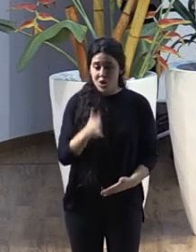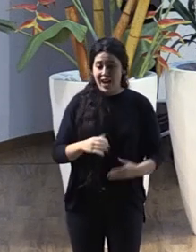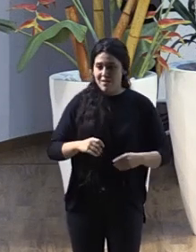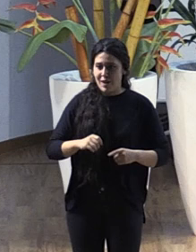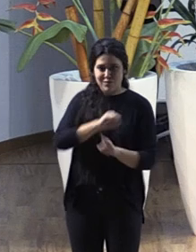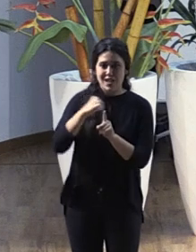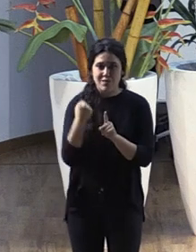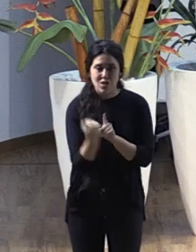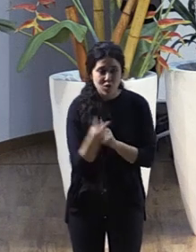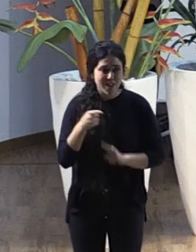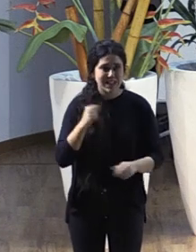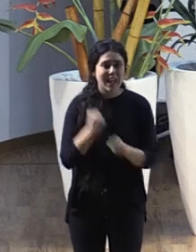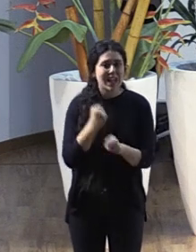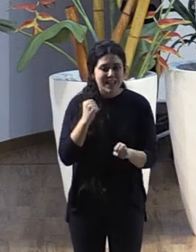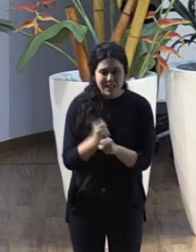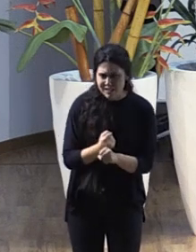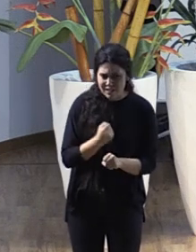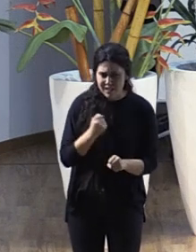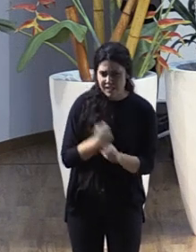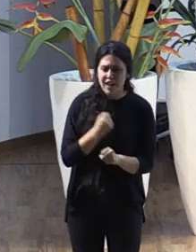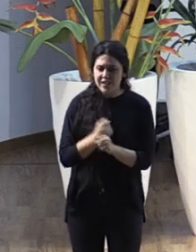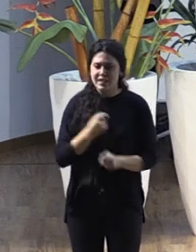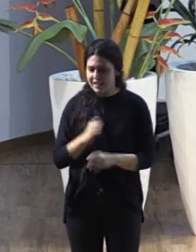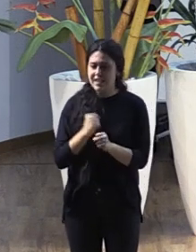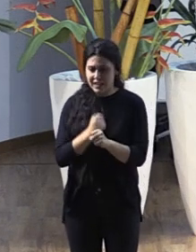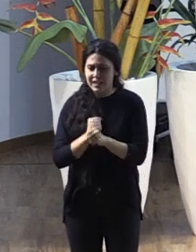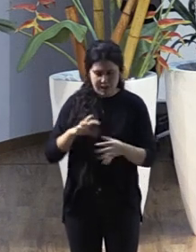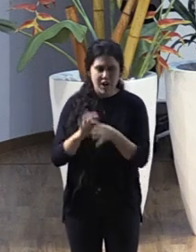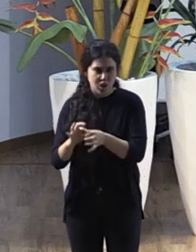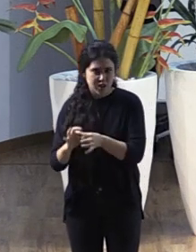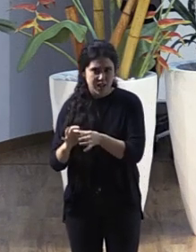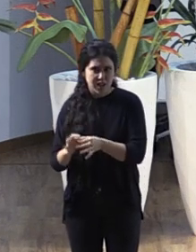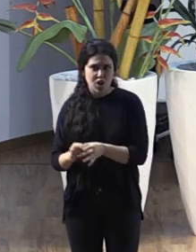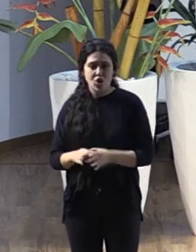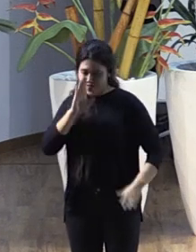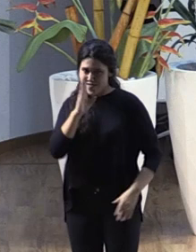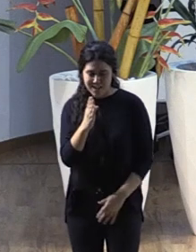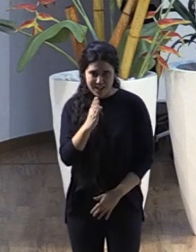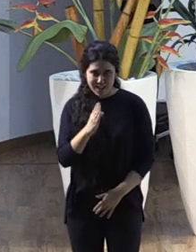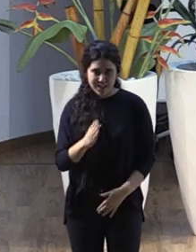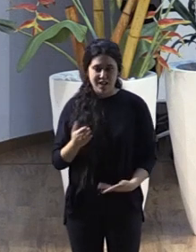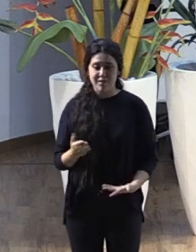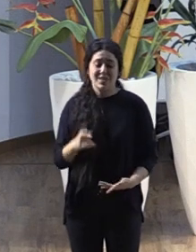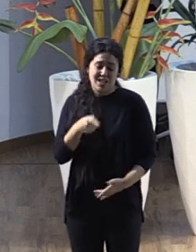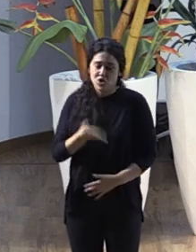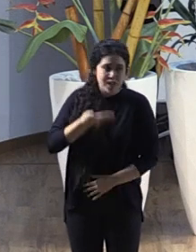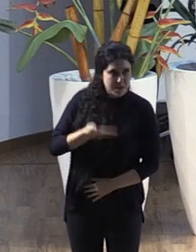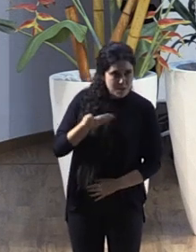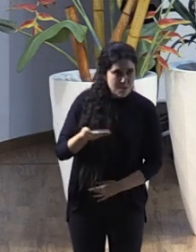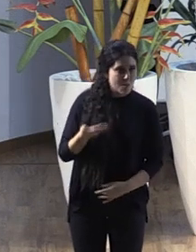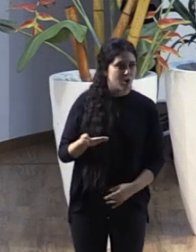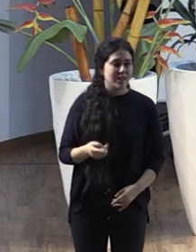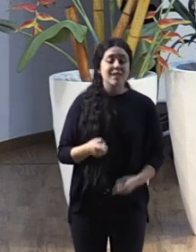sociocultural trabaja directamente con la persona cotidianamente en relaciones directas. Y esto es fundamental y lo